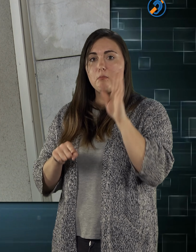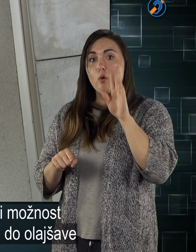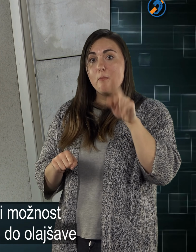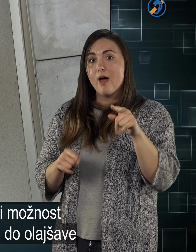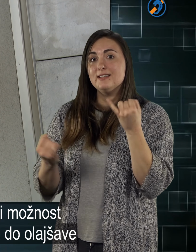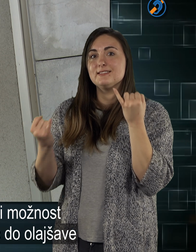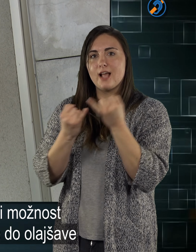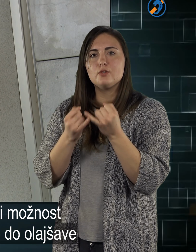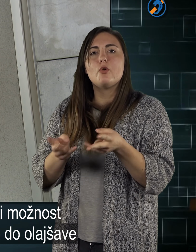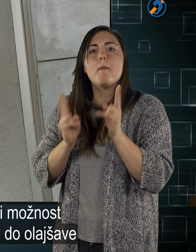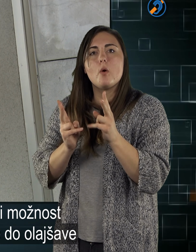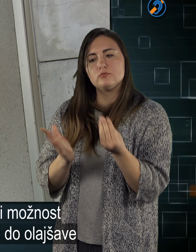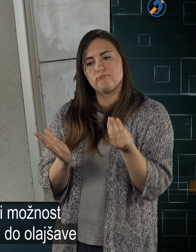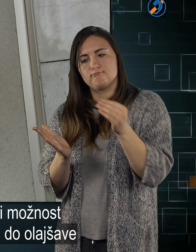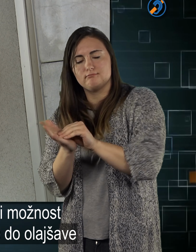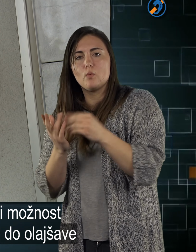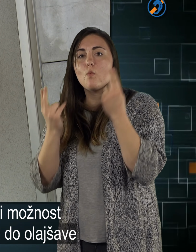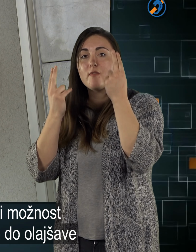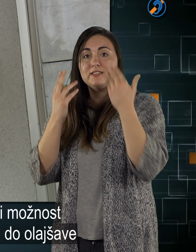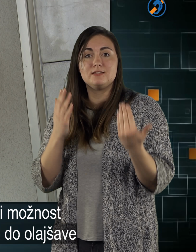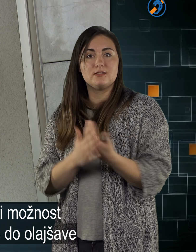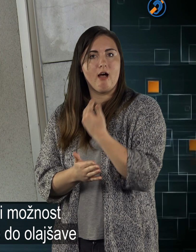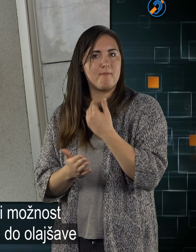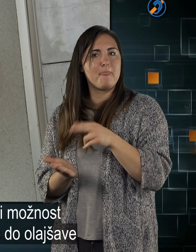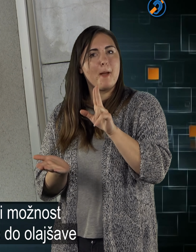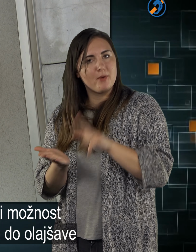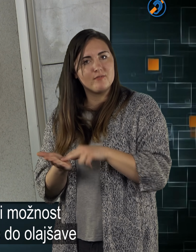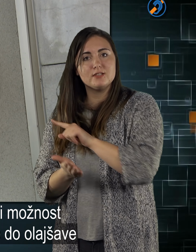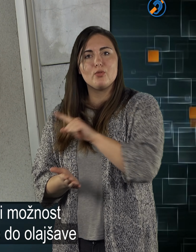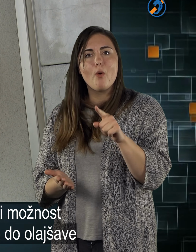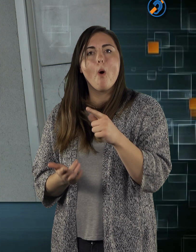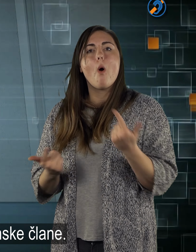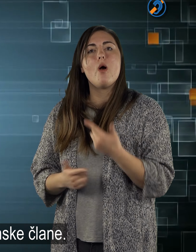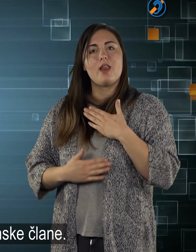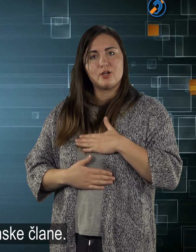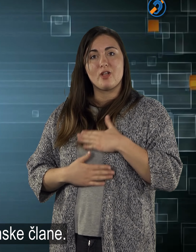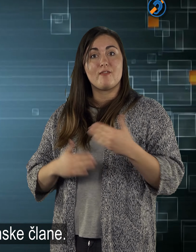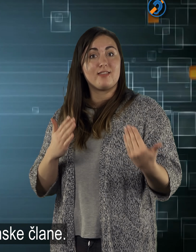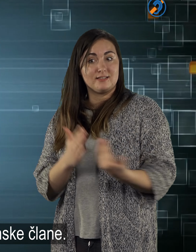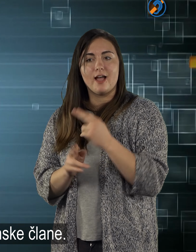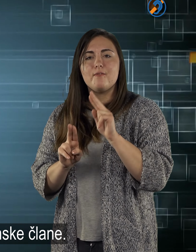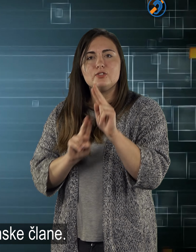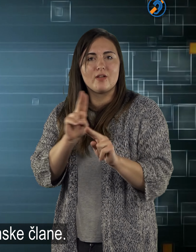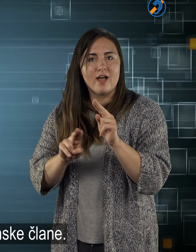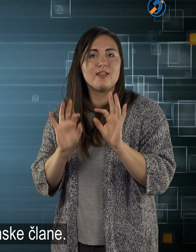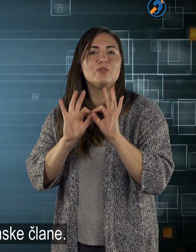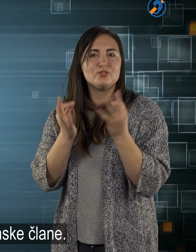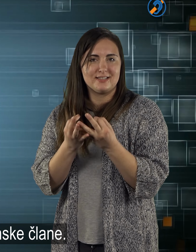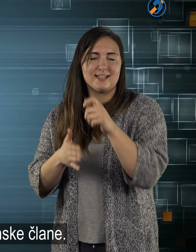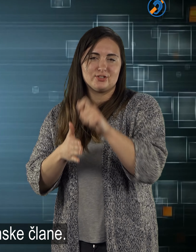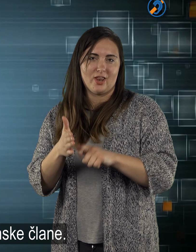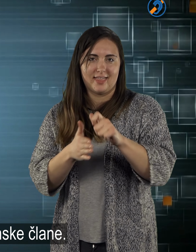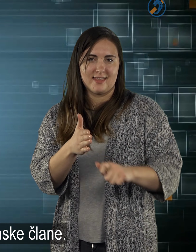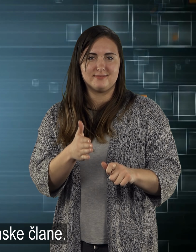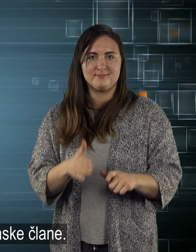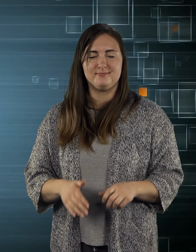obrazec, kjer bodo imeli starši možnost uveljavljanja te pravice do olajšave za vzdrževane družinske člane.